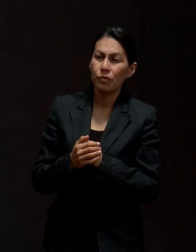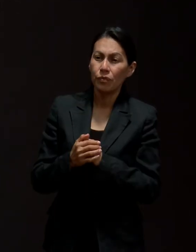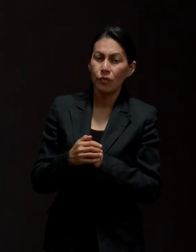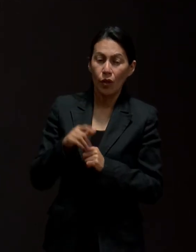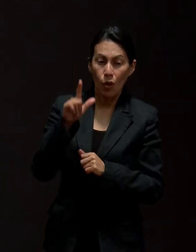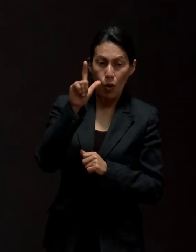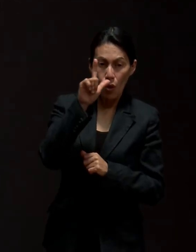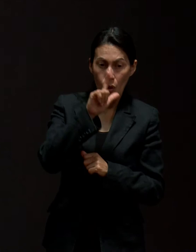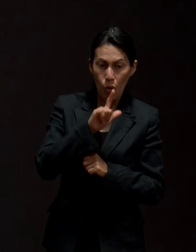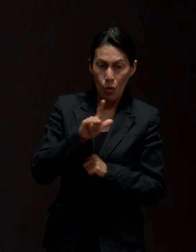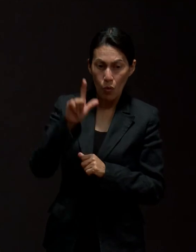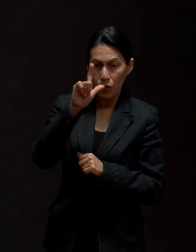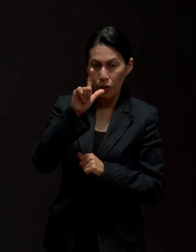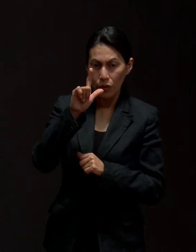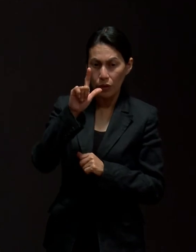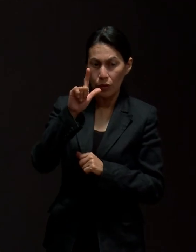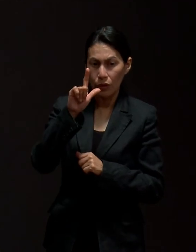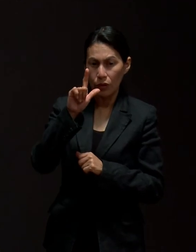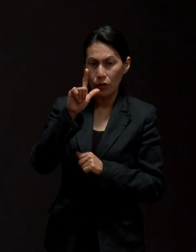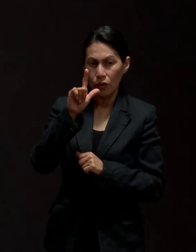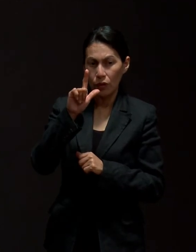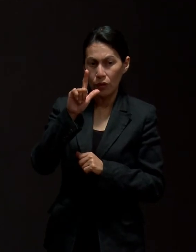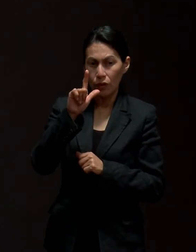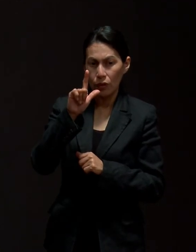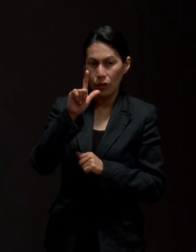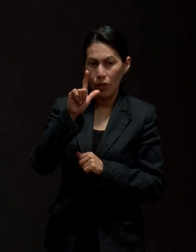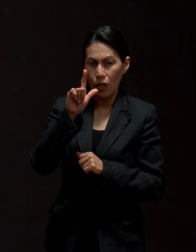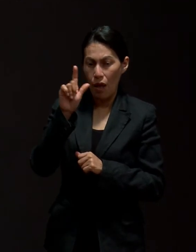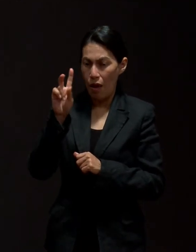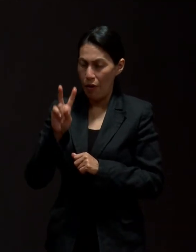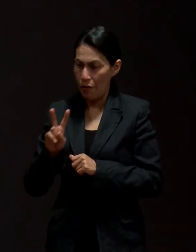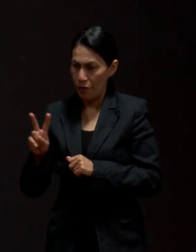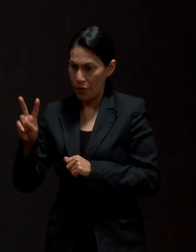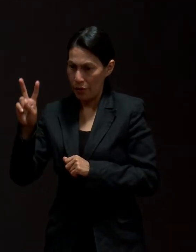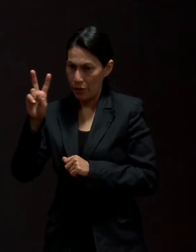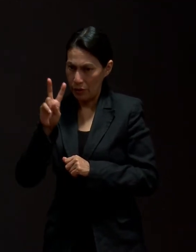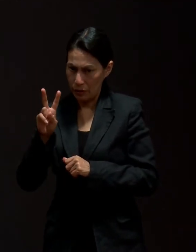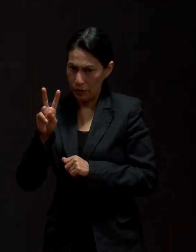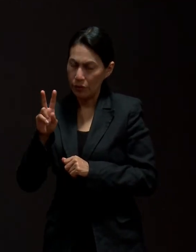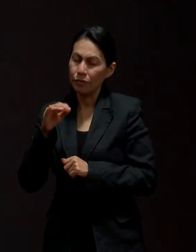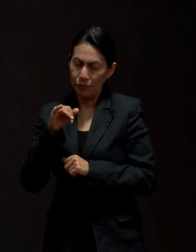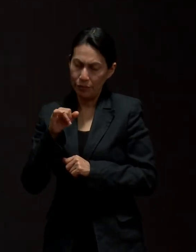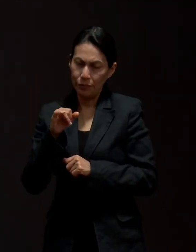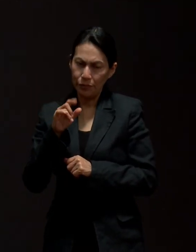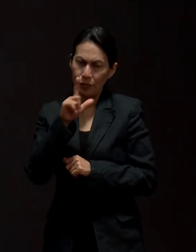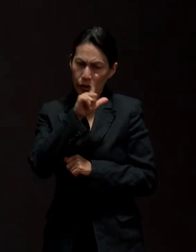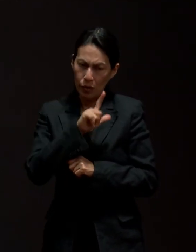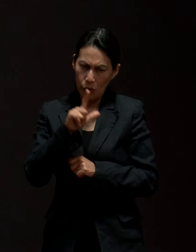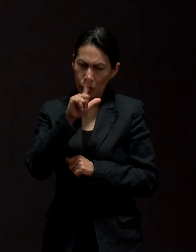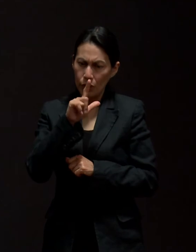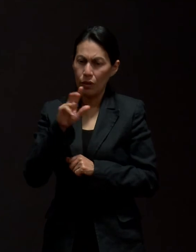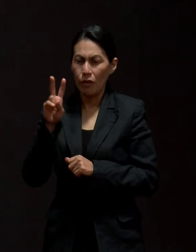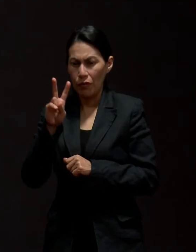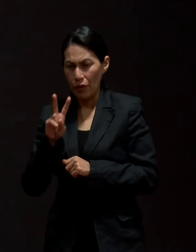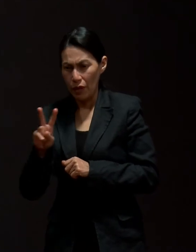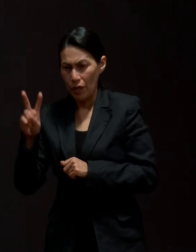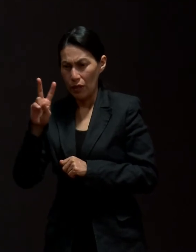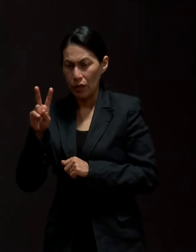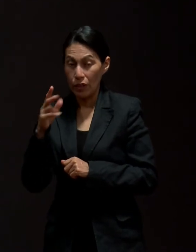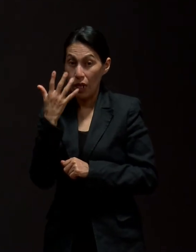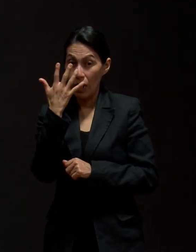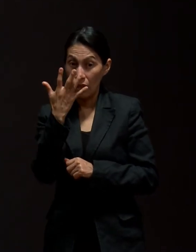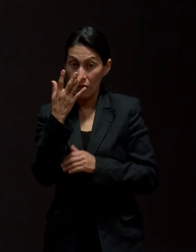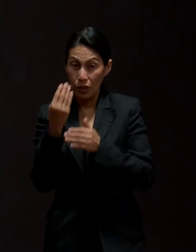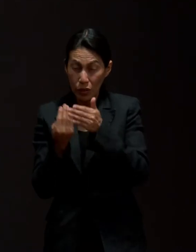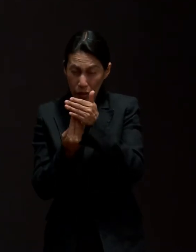de lunes a viernes, sí,